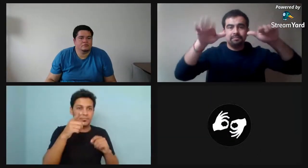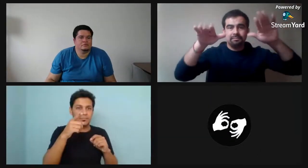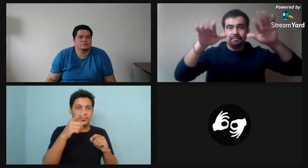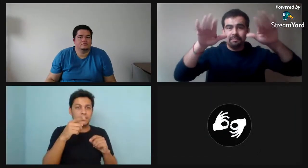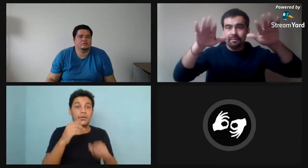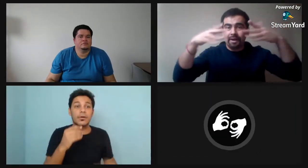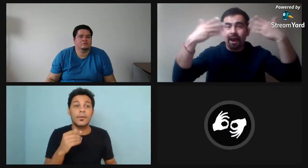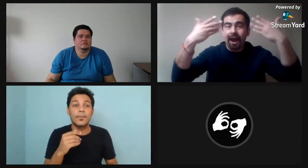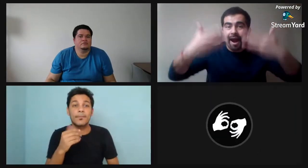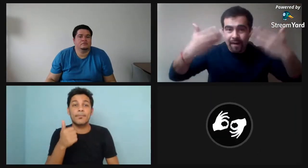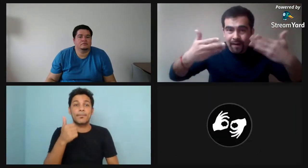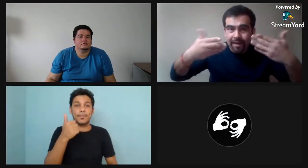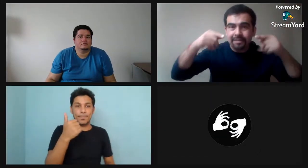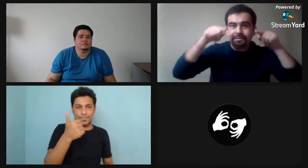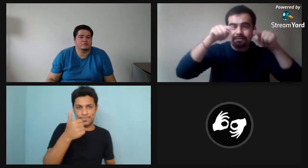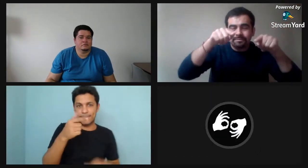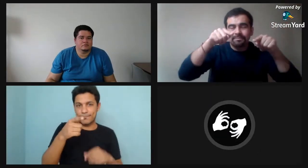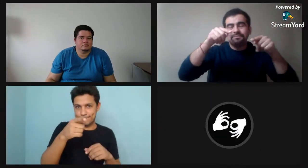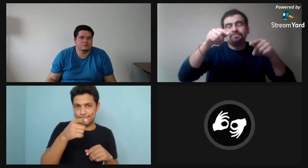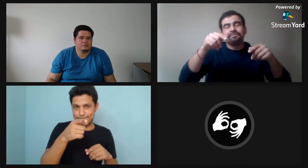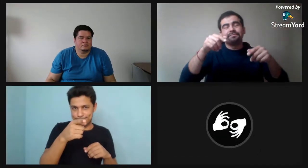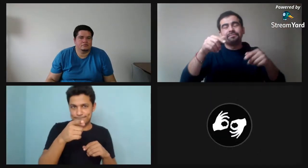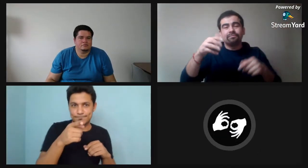Vamos a ampliar un poco la pantalla.